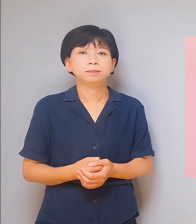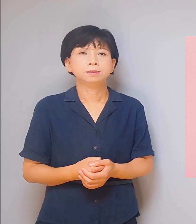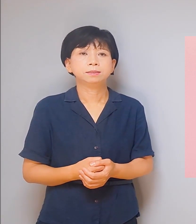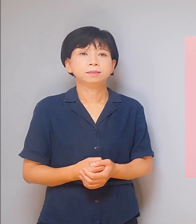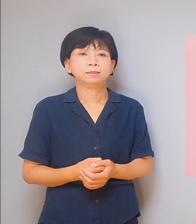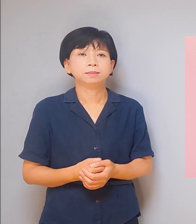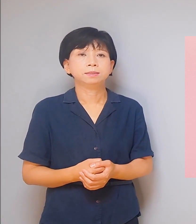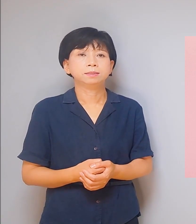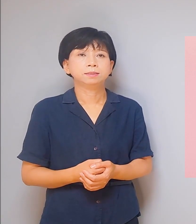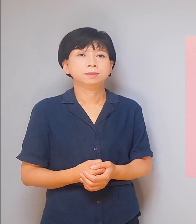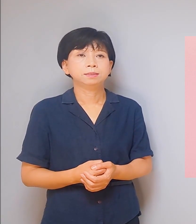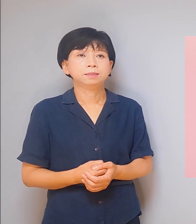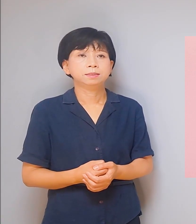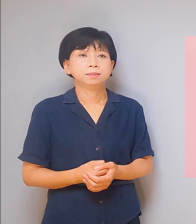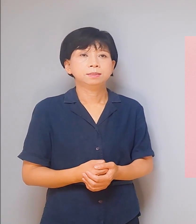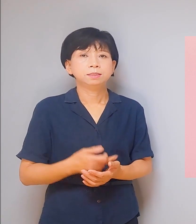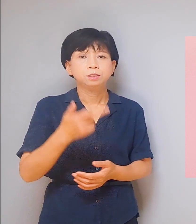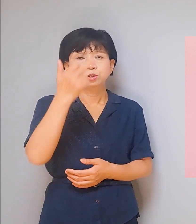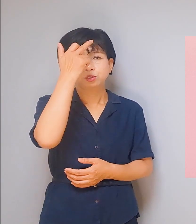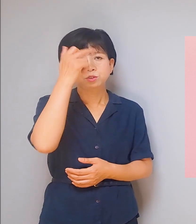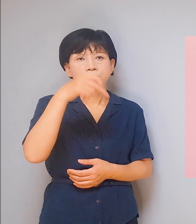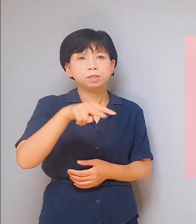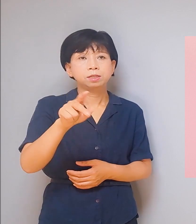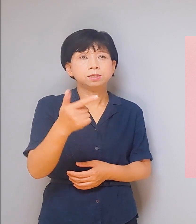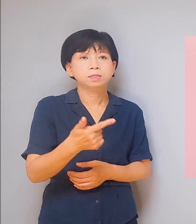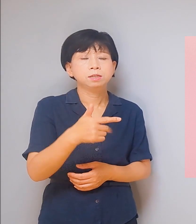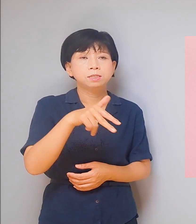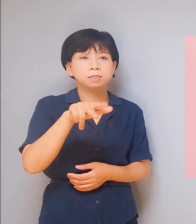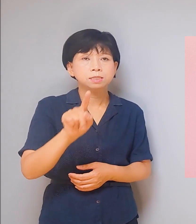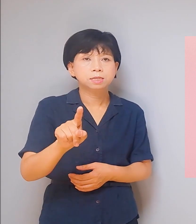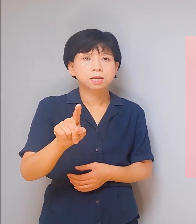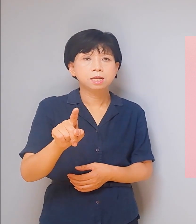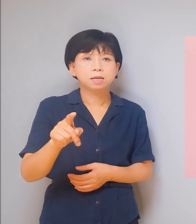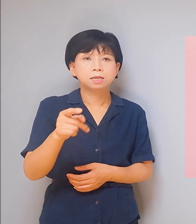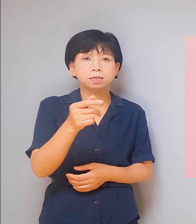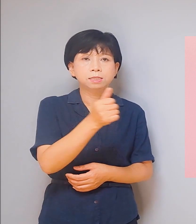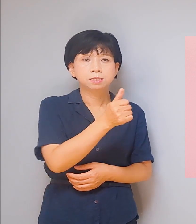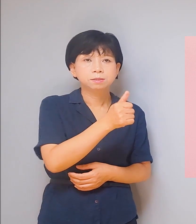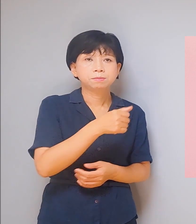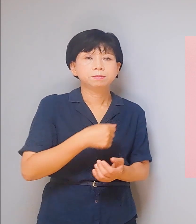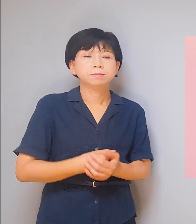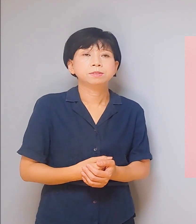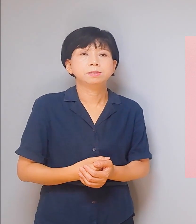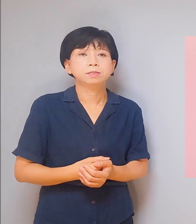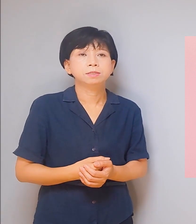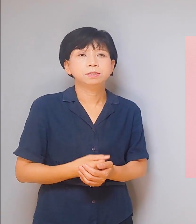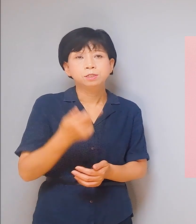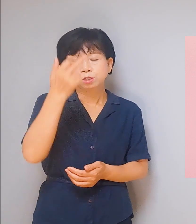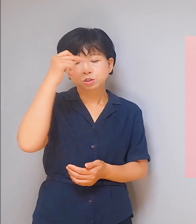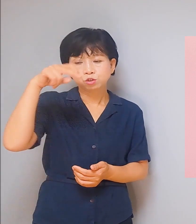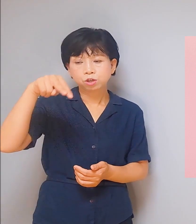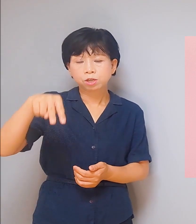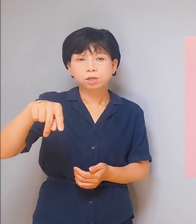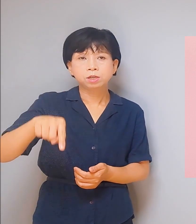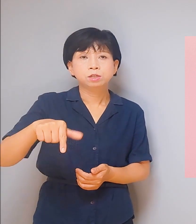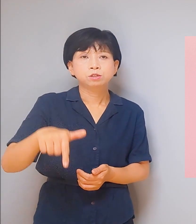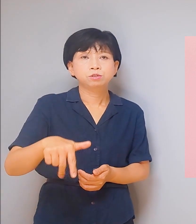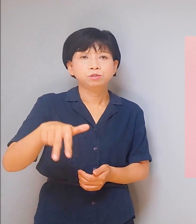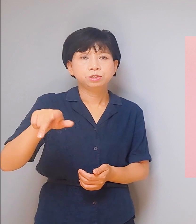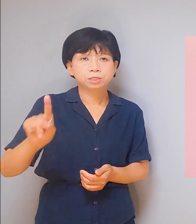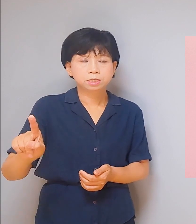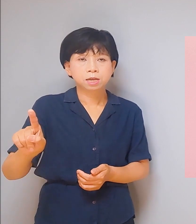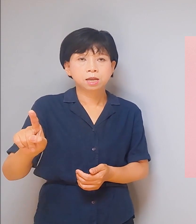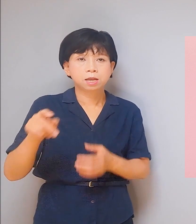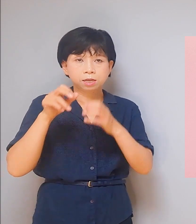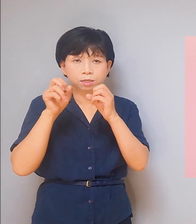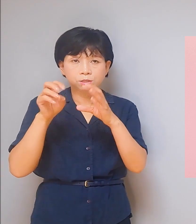최숙자 권사님, 최선자 성도님은 전도자가 최숙자 권사님 동생입니다. 사랑 목자는 김현숙 집사님,